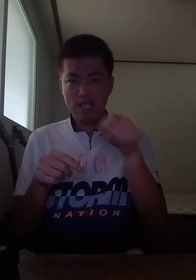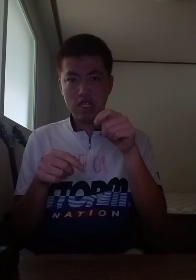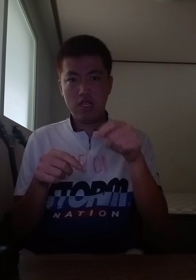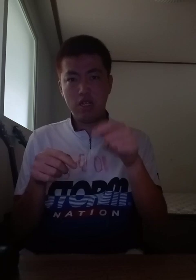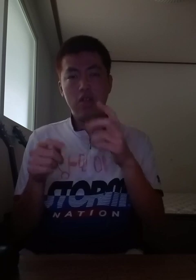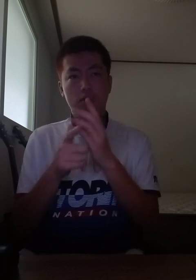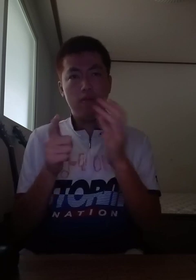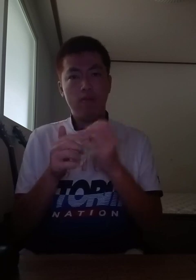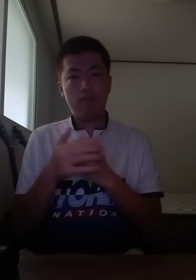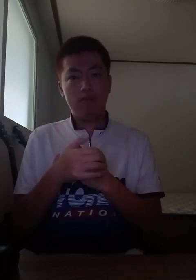합니다.